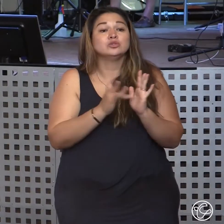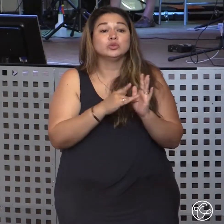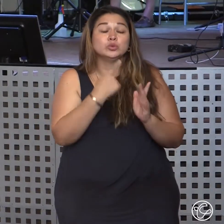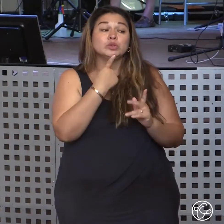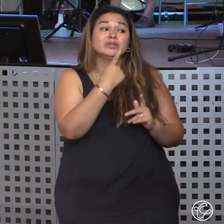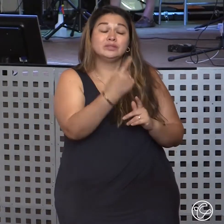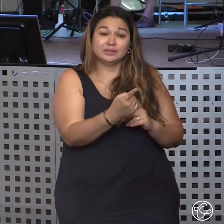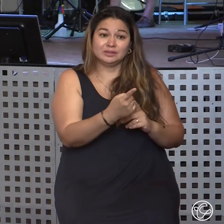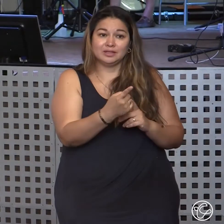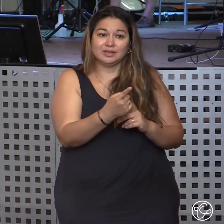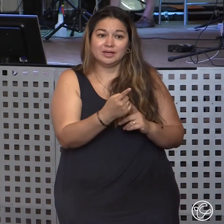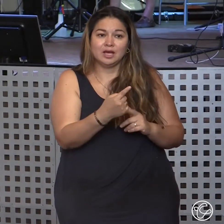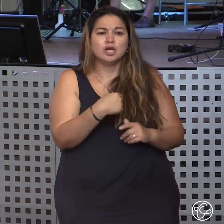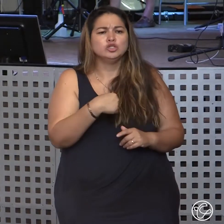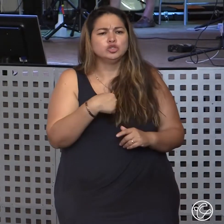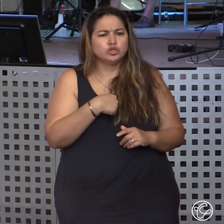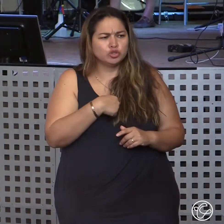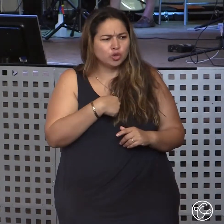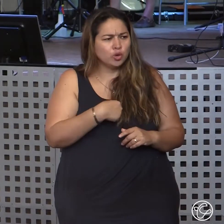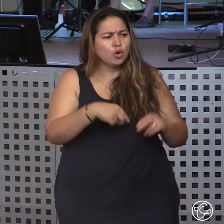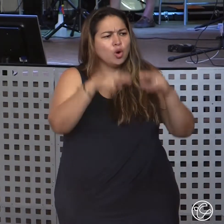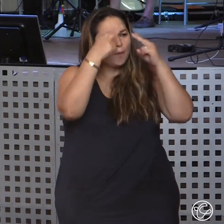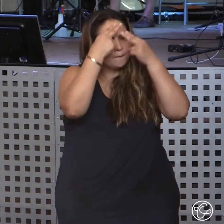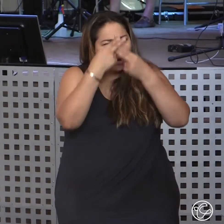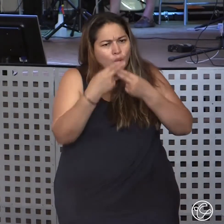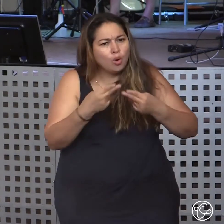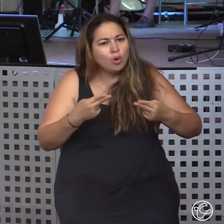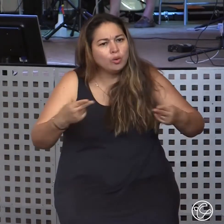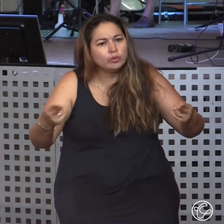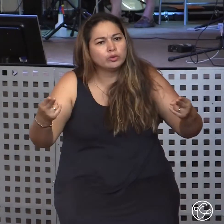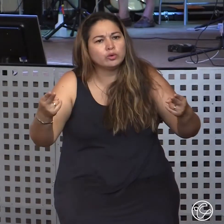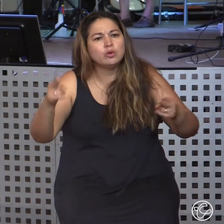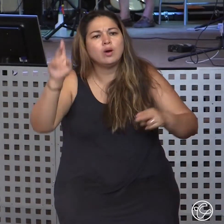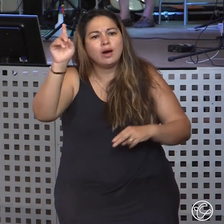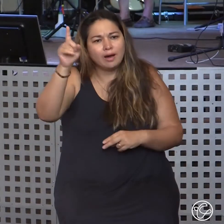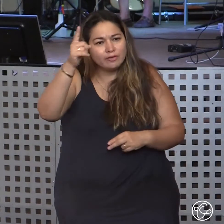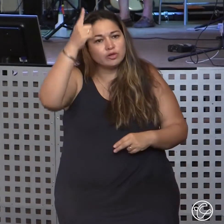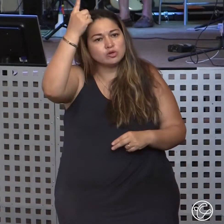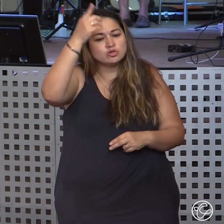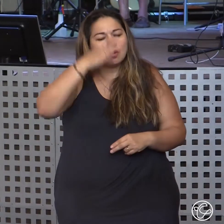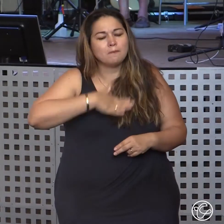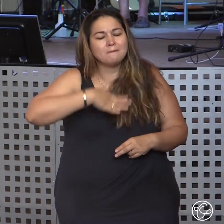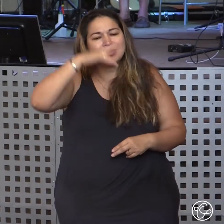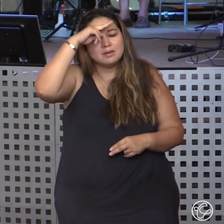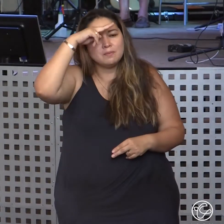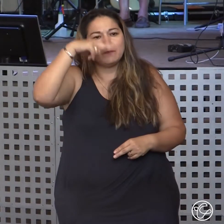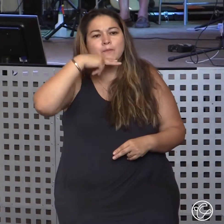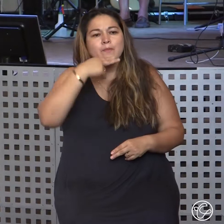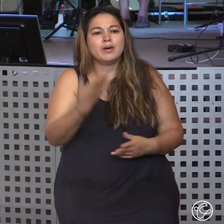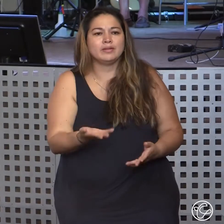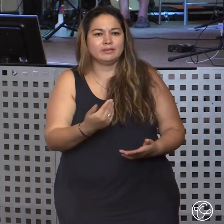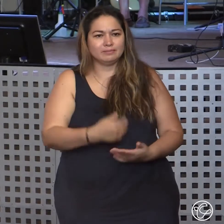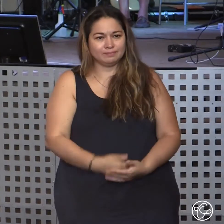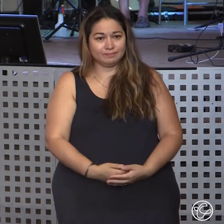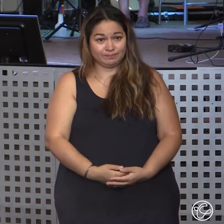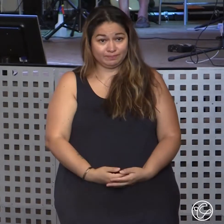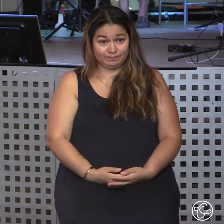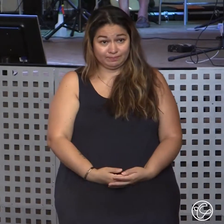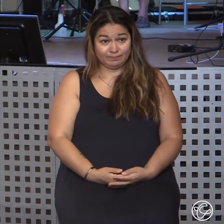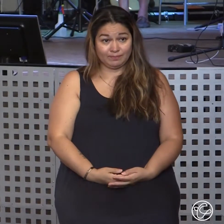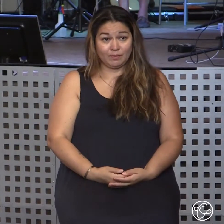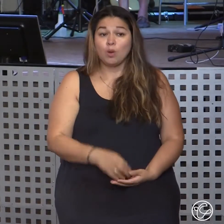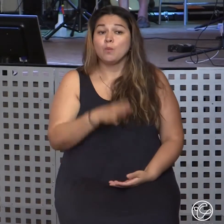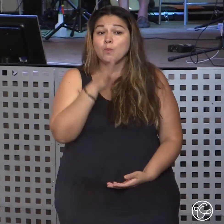define, en lugar de endemoniado, en lugar de alguien, ya se ha definido como hijo de Dios, y dice, lo que hace un hijo de